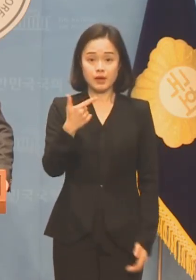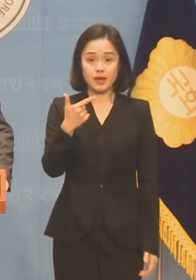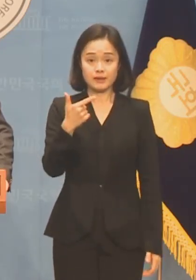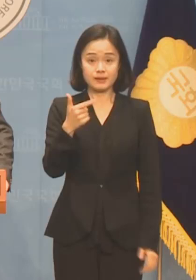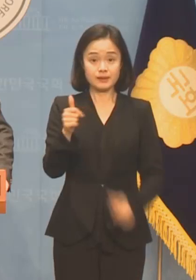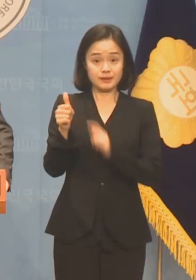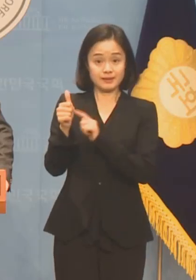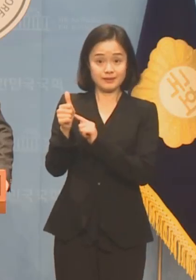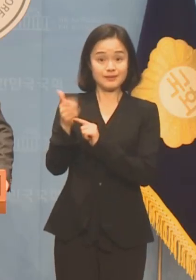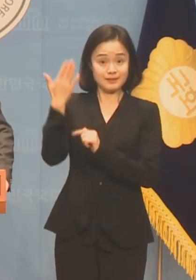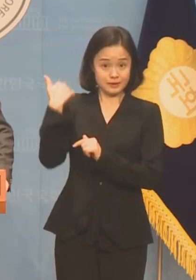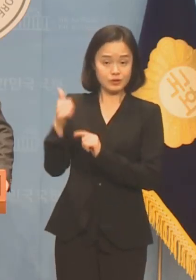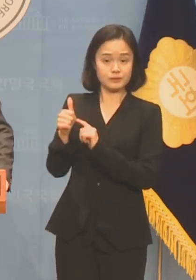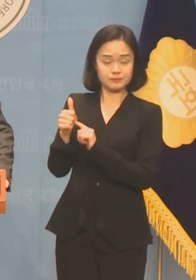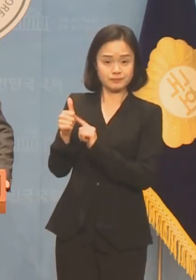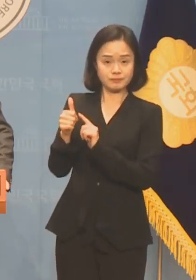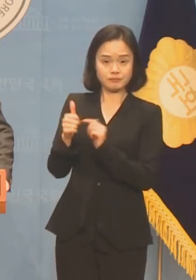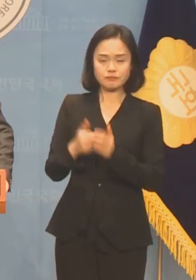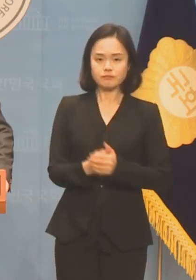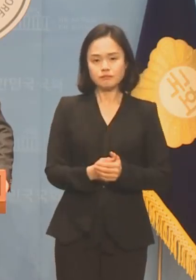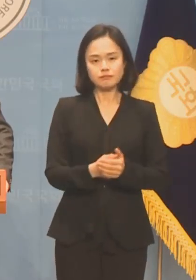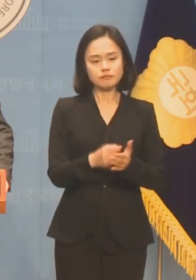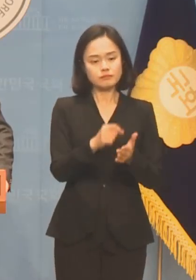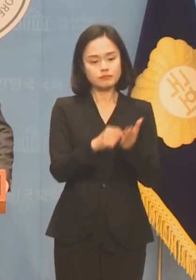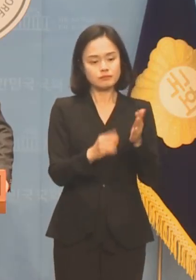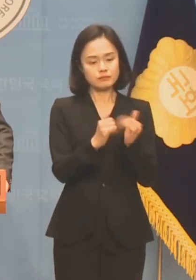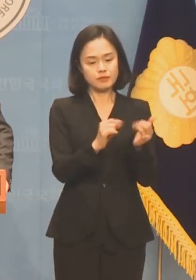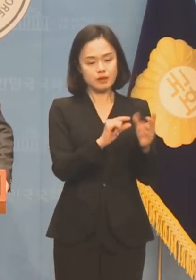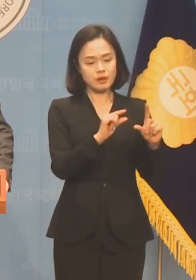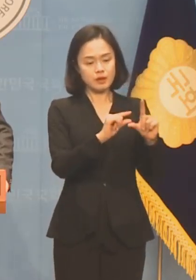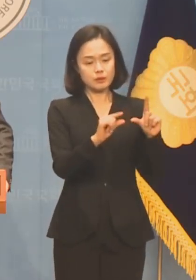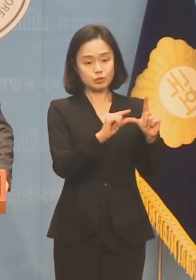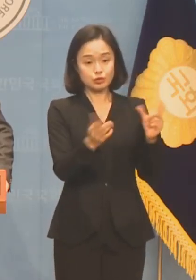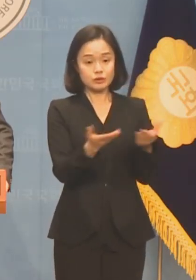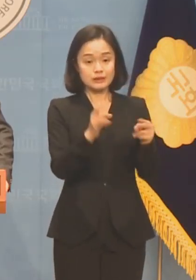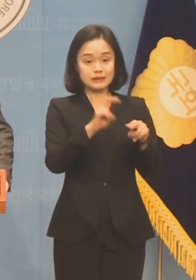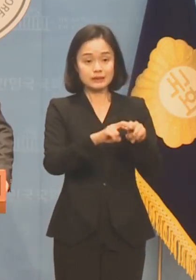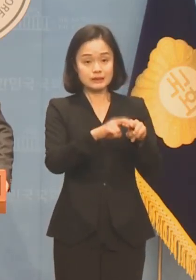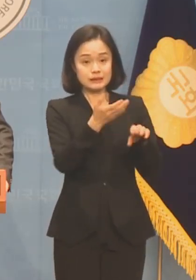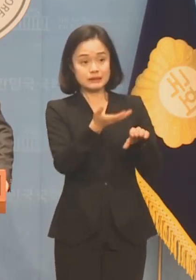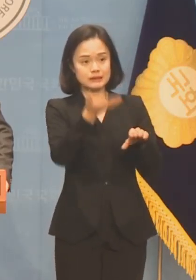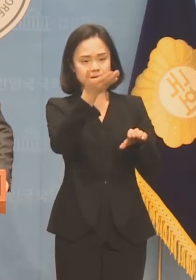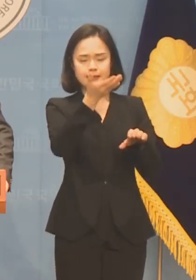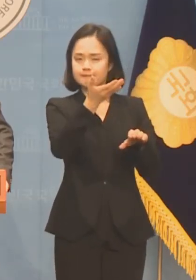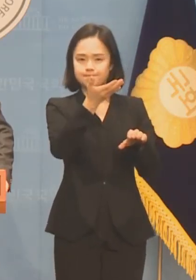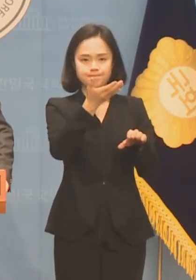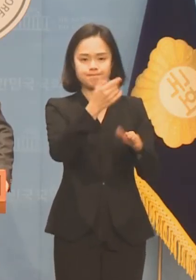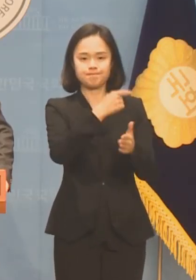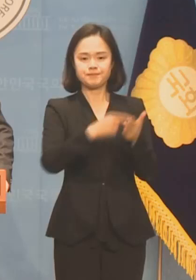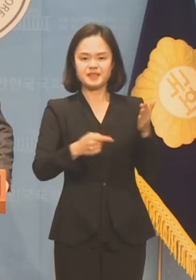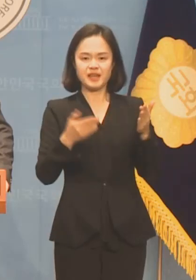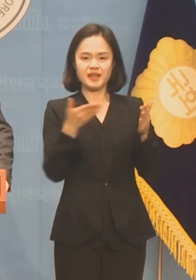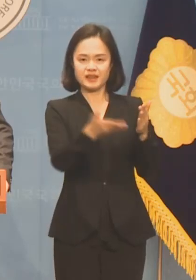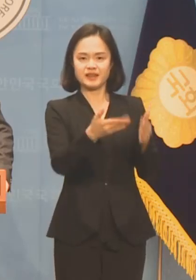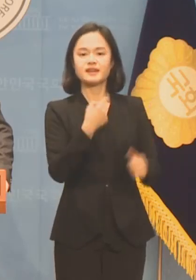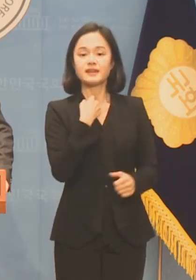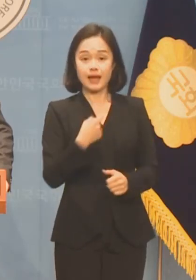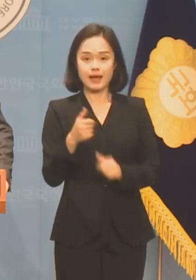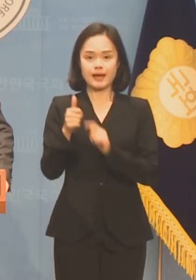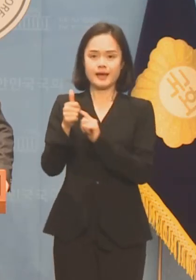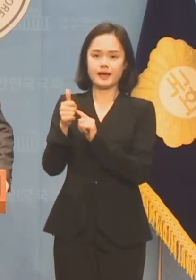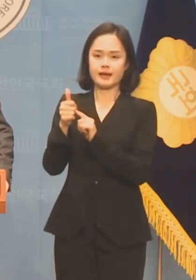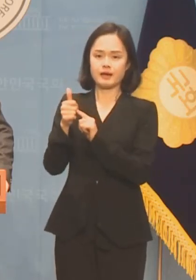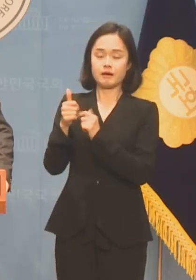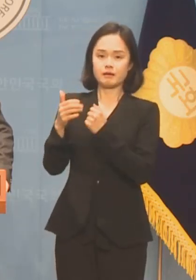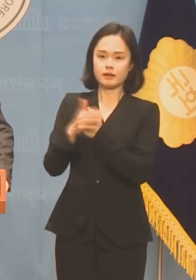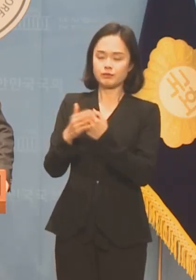언론노조원들 일부에게 승진의 불이익을 줬다는 그런 내용이 있었는데 저희들은 말이죠. 언론노조원들은 그